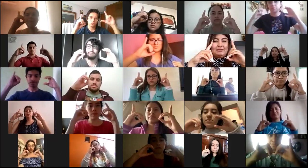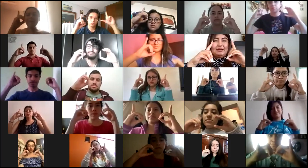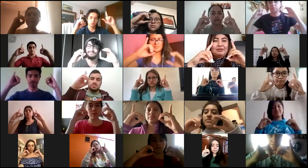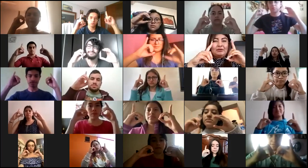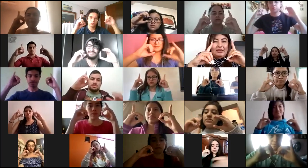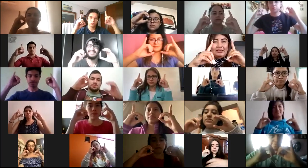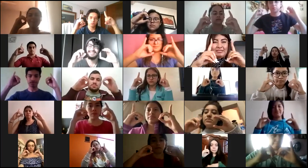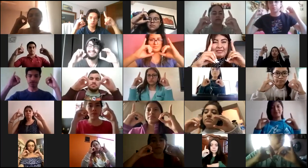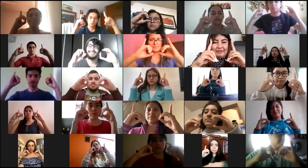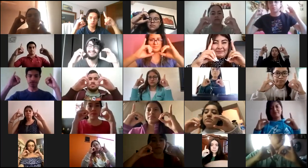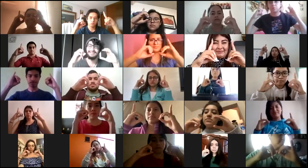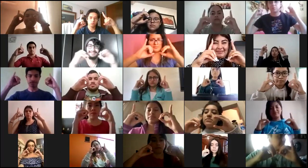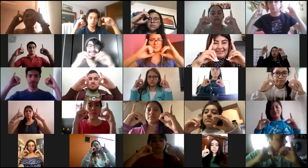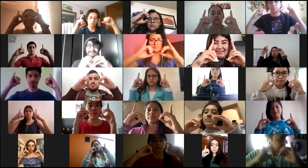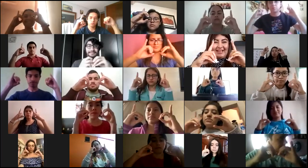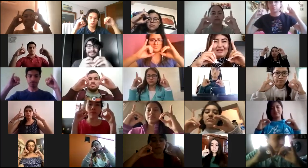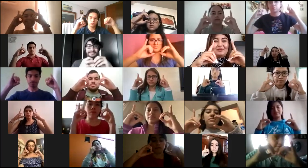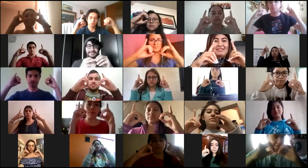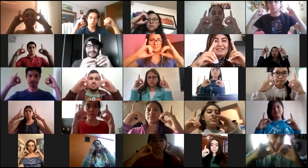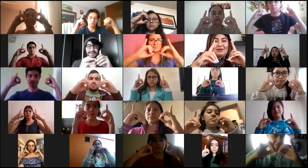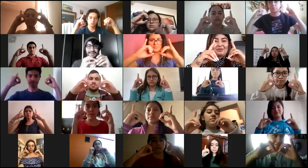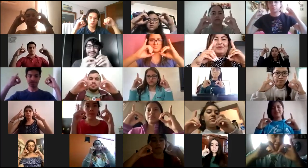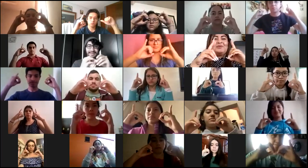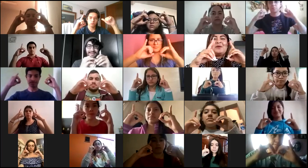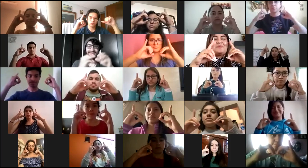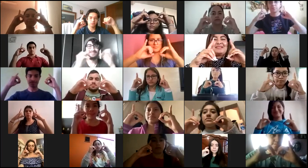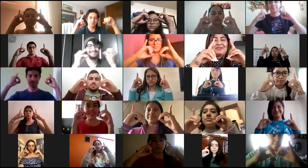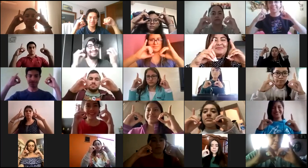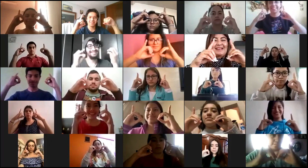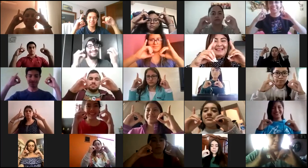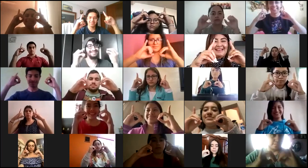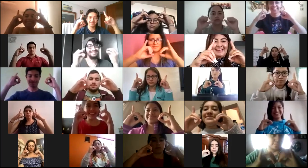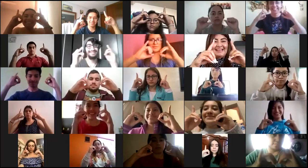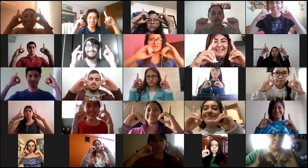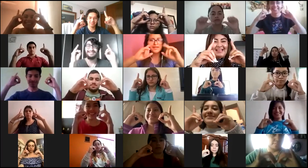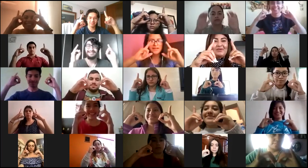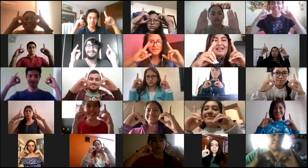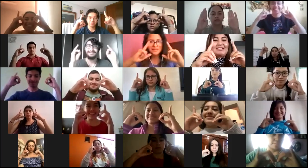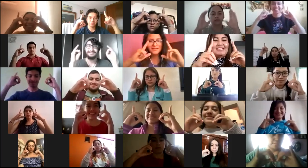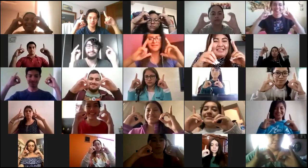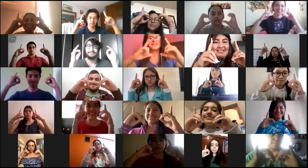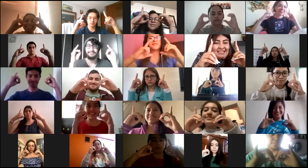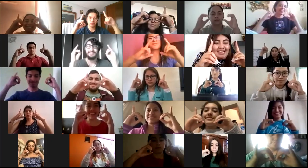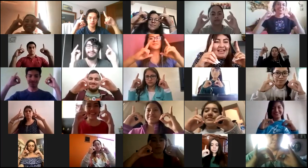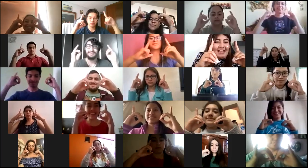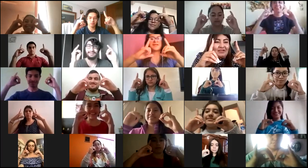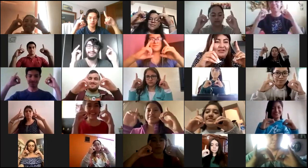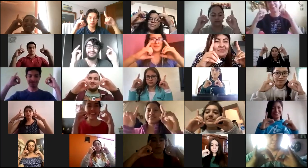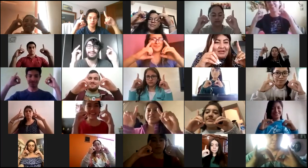Levanto, índice. Ay, no obedece la mano, pero es normal. ¿Cuál es el índice? Al lado del pulgar,